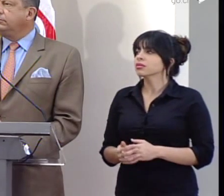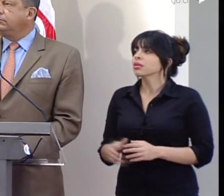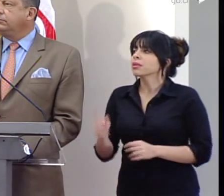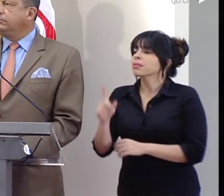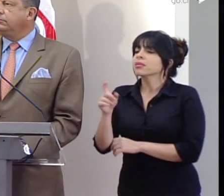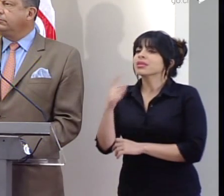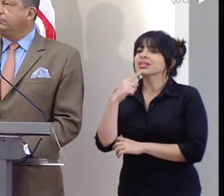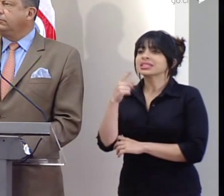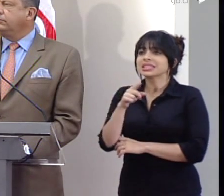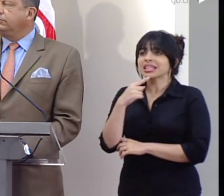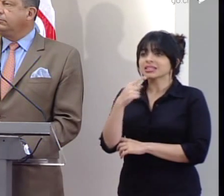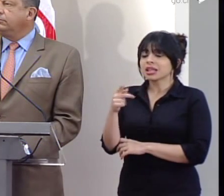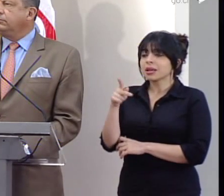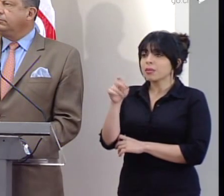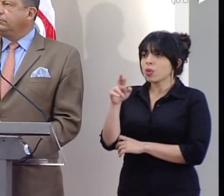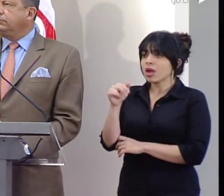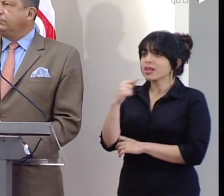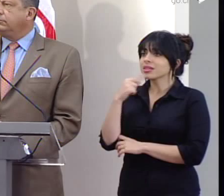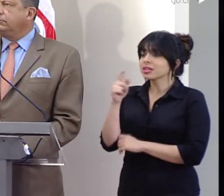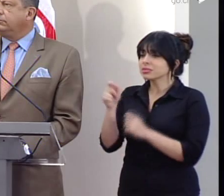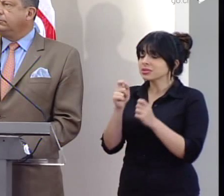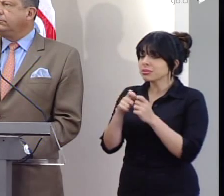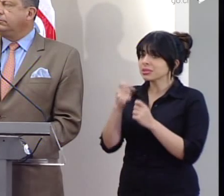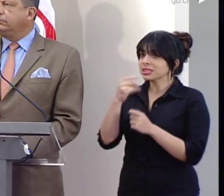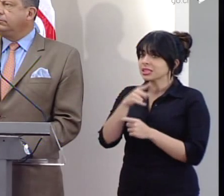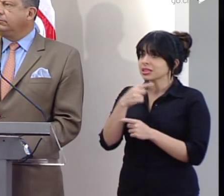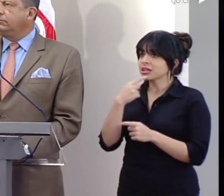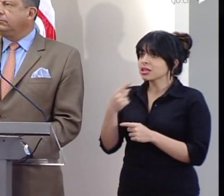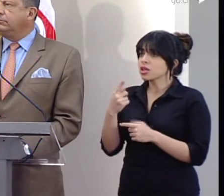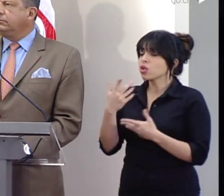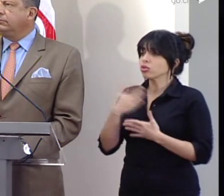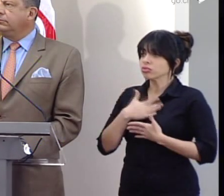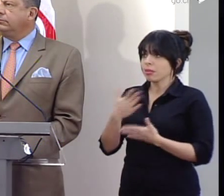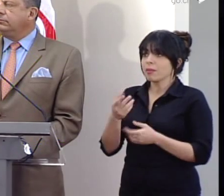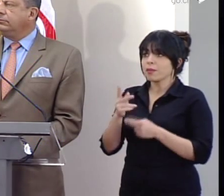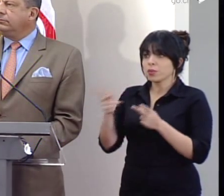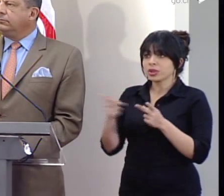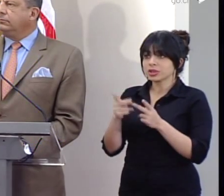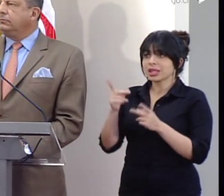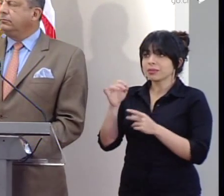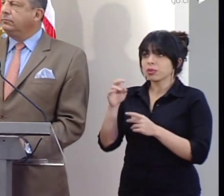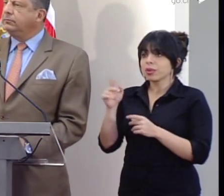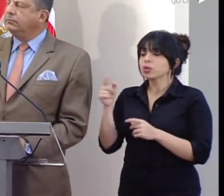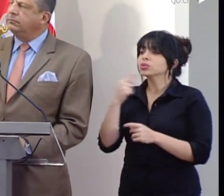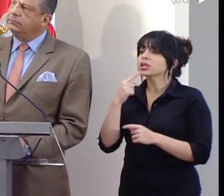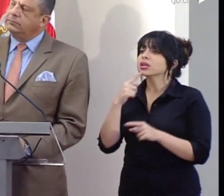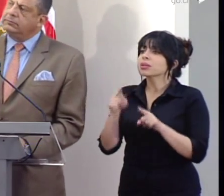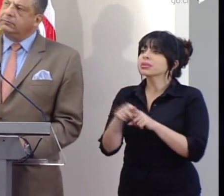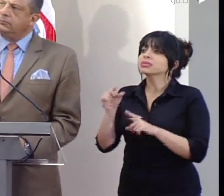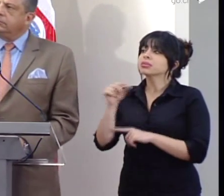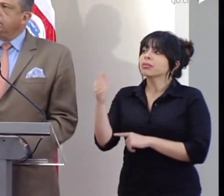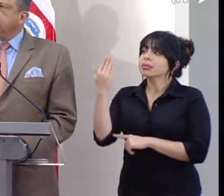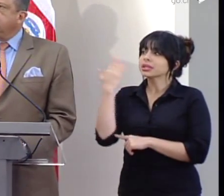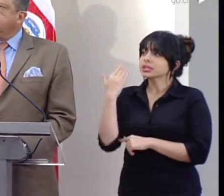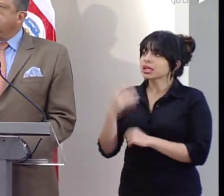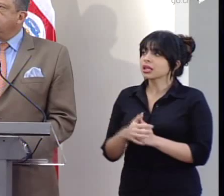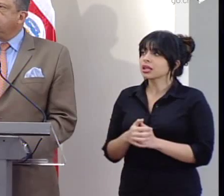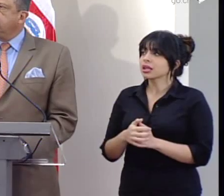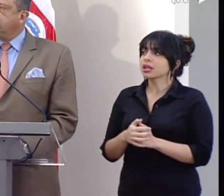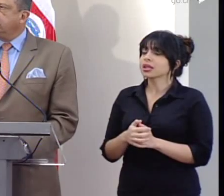que le habían ofrecido el puesto diplomático, porque esa es una duda que todavía no sabemos. Usted nos dijo también la semana pasada